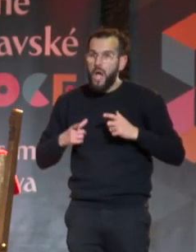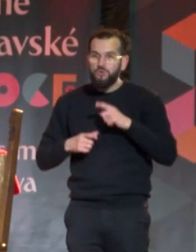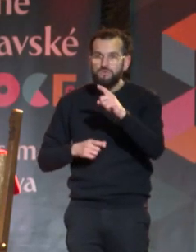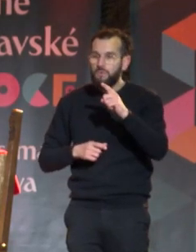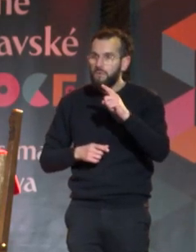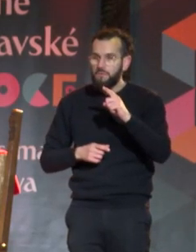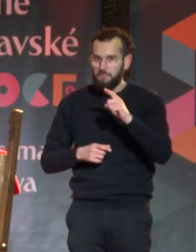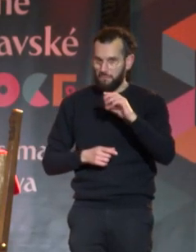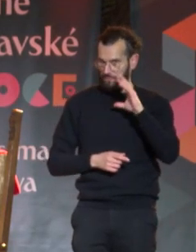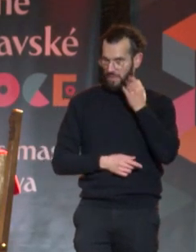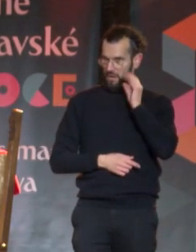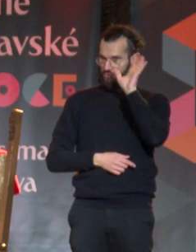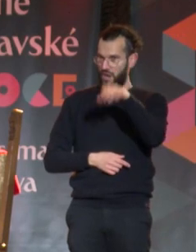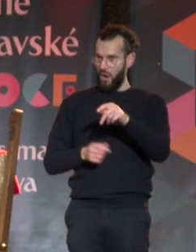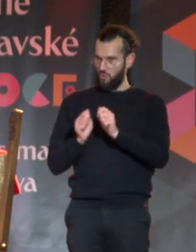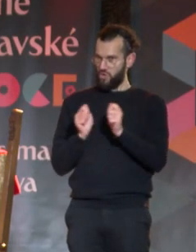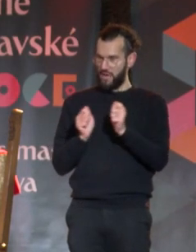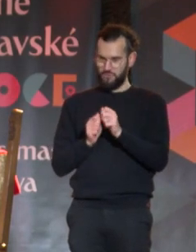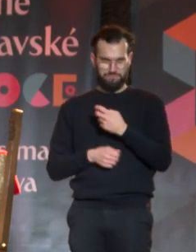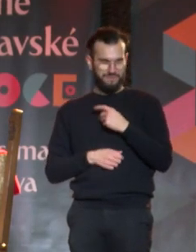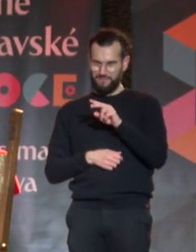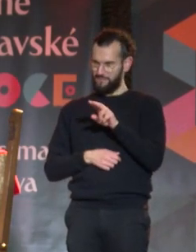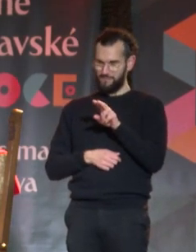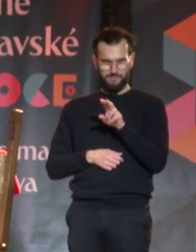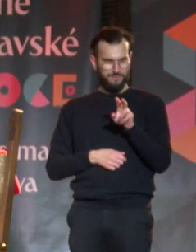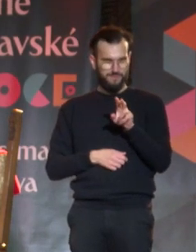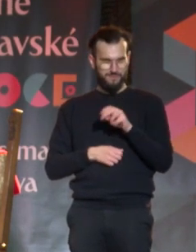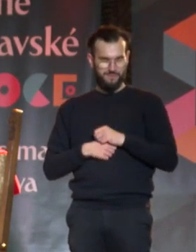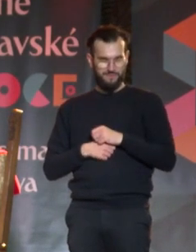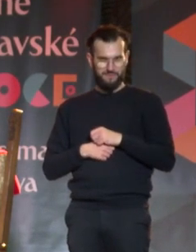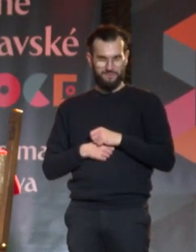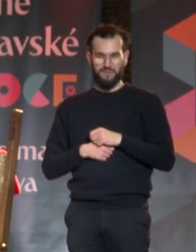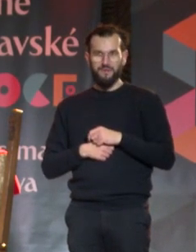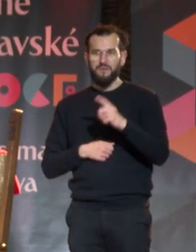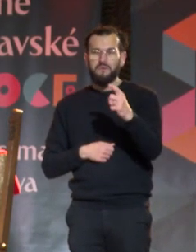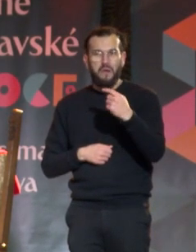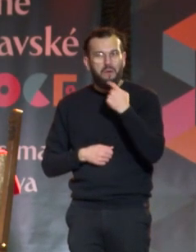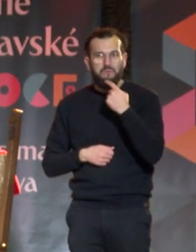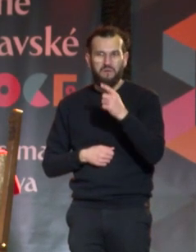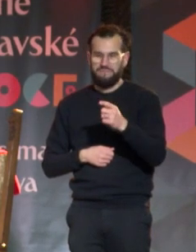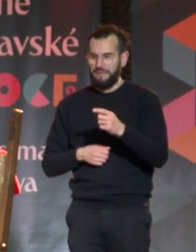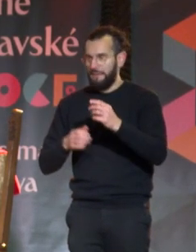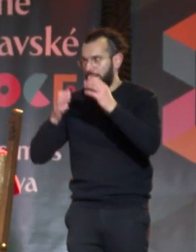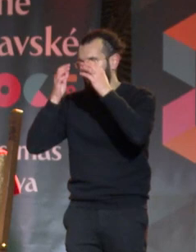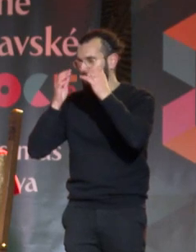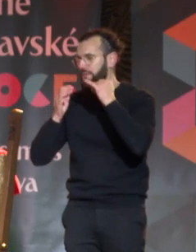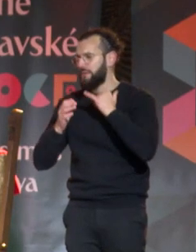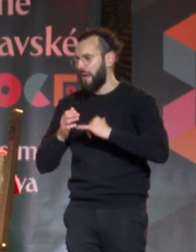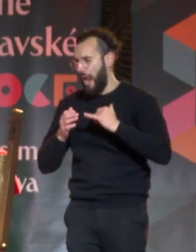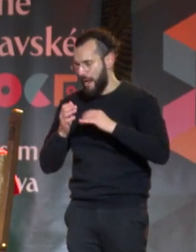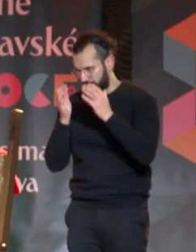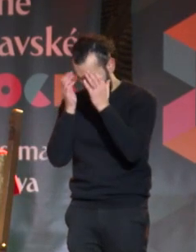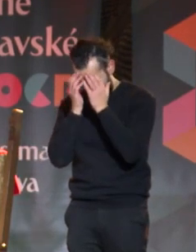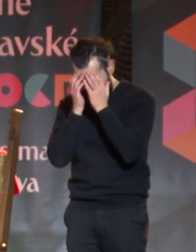oveľa krajšie ako v časopise. Zažmurká a mne sa to zase zdá neskutočne trápne. Lenže